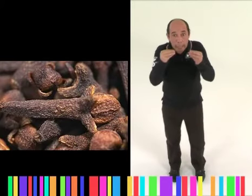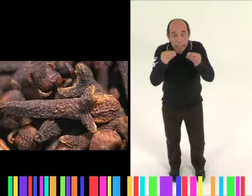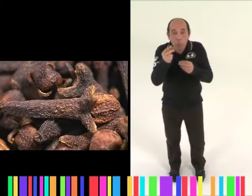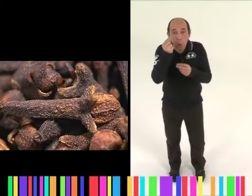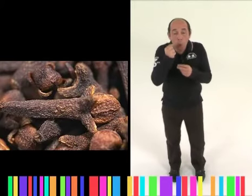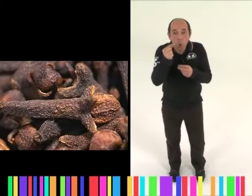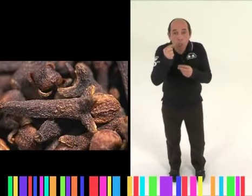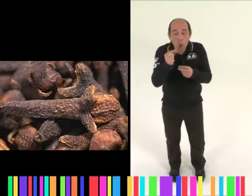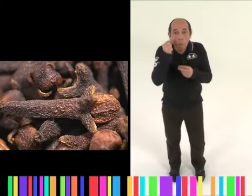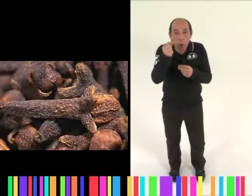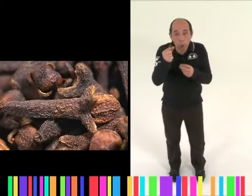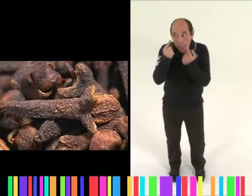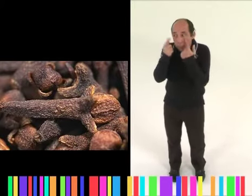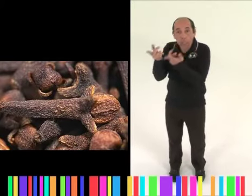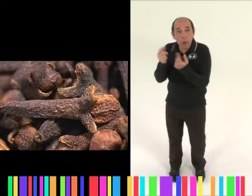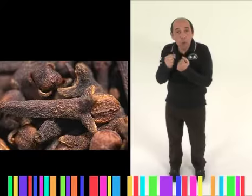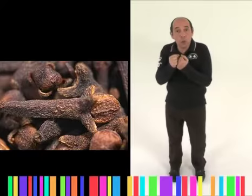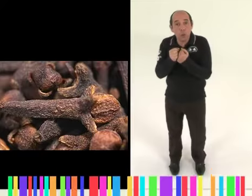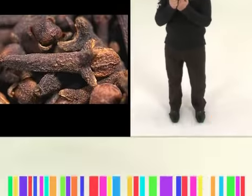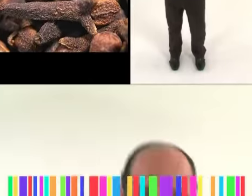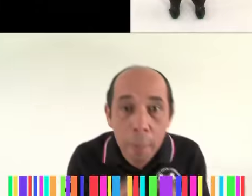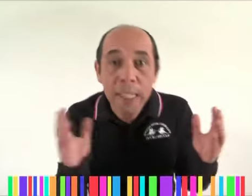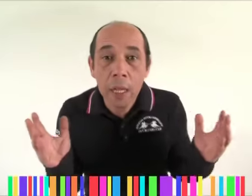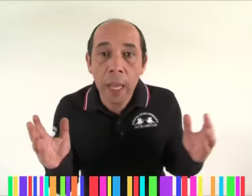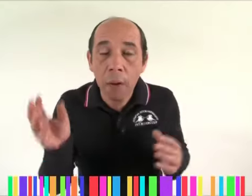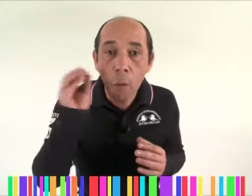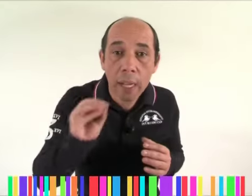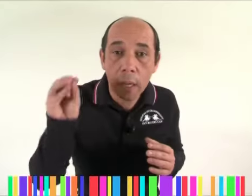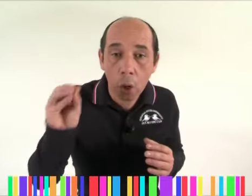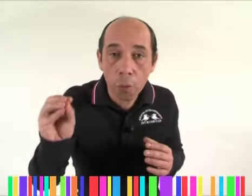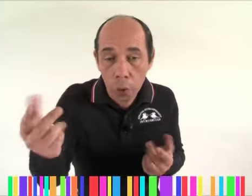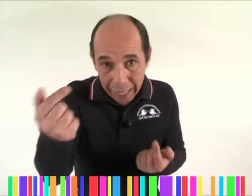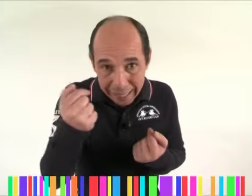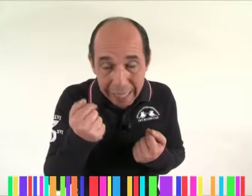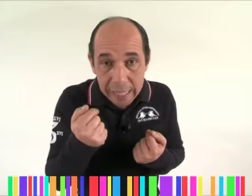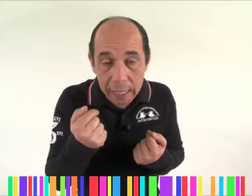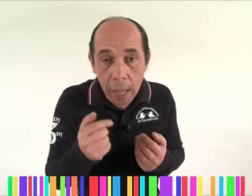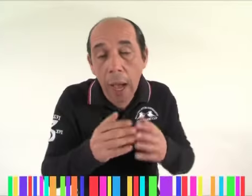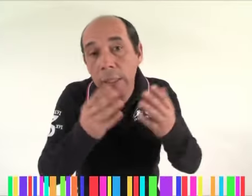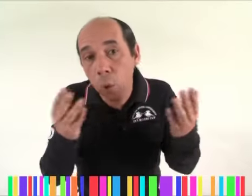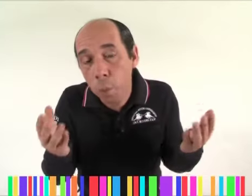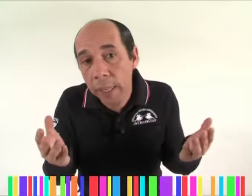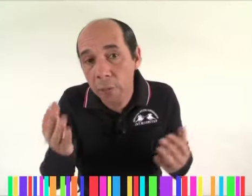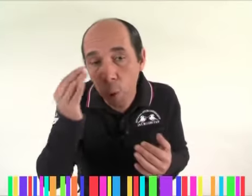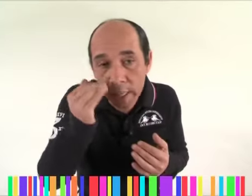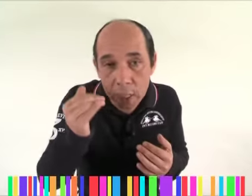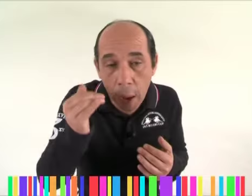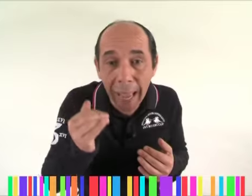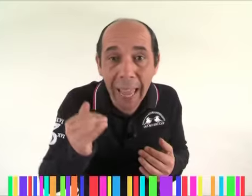قاسحين واللون ديالهم قهوي كيف كنعرفوه في السوق اما لا تكلمنا على الفوائد ديال القرنفل على الذات ديالنا غادي نقولوا بان فيه واحد النسبه